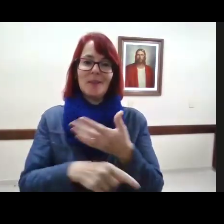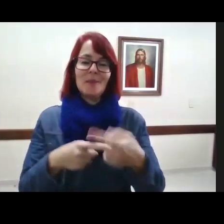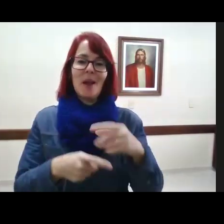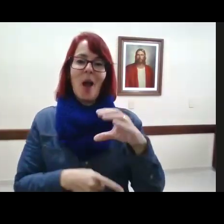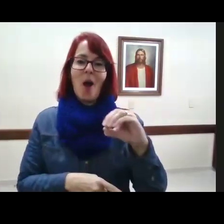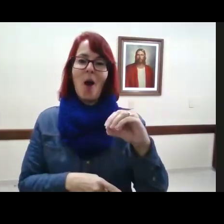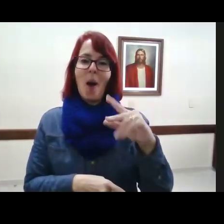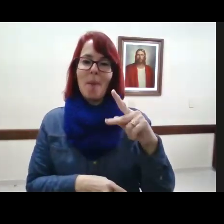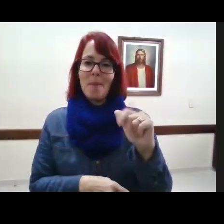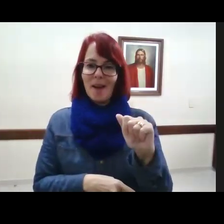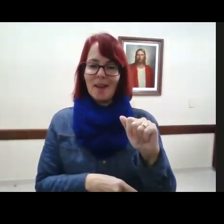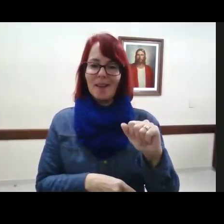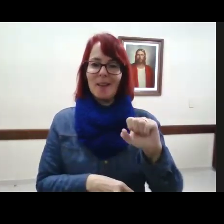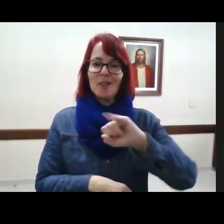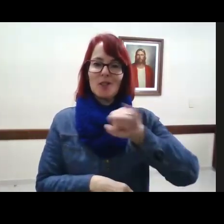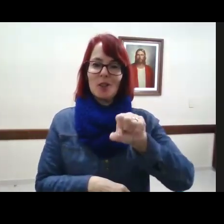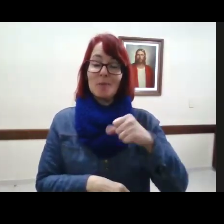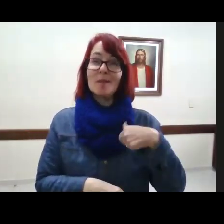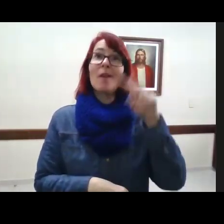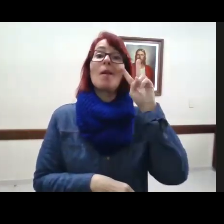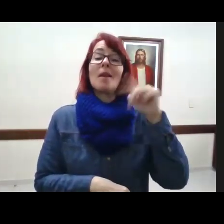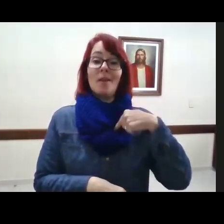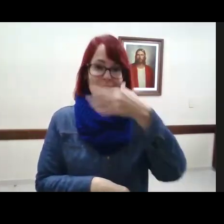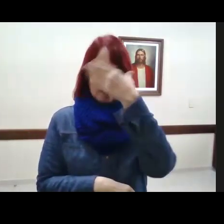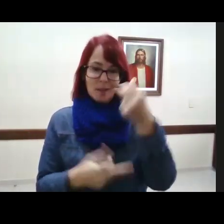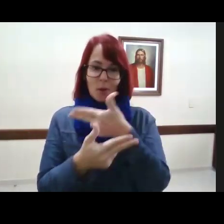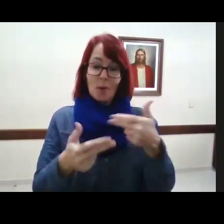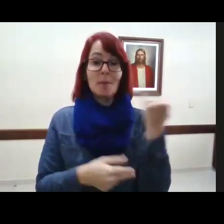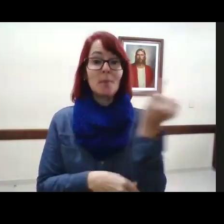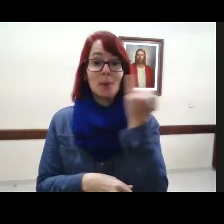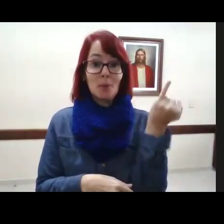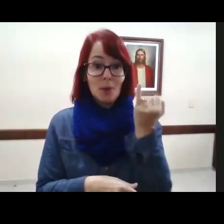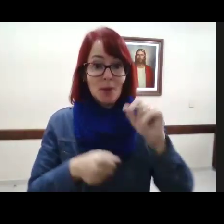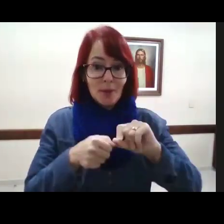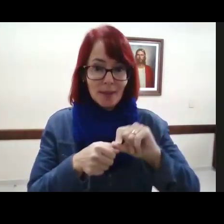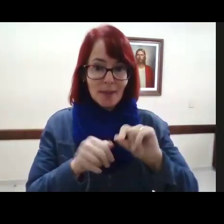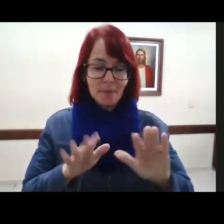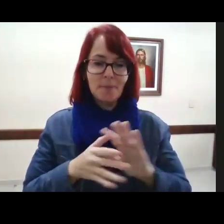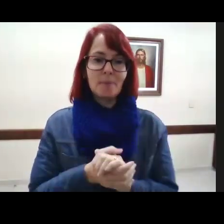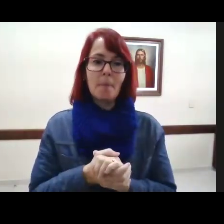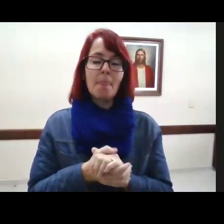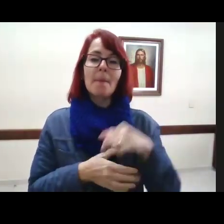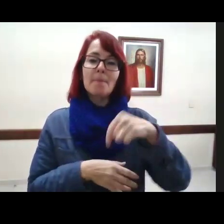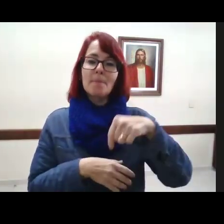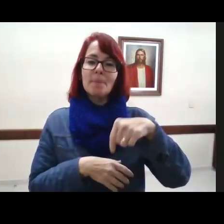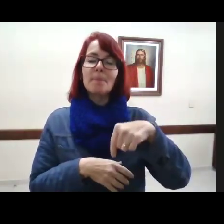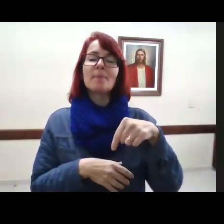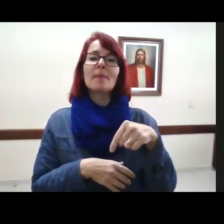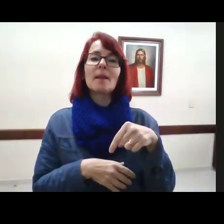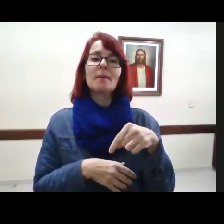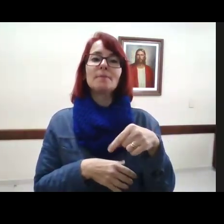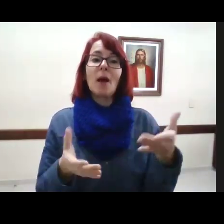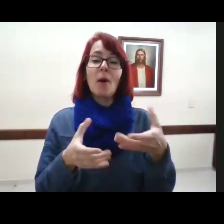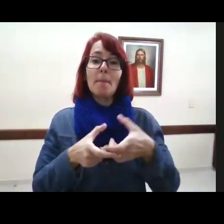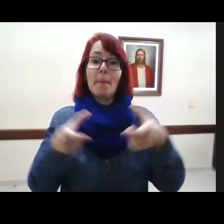fiquei lembrando de algumas coisas e eu esqueci de algo que eu precisava fazer que é muito importante. Nossa ala tá ficando